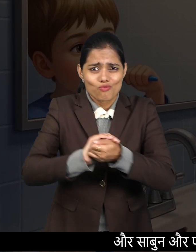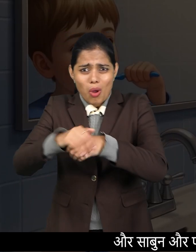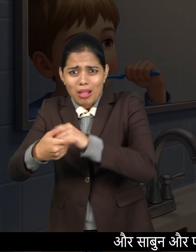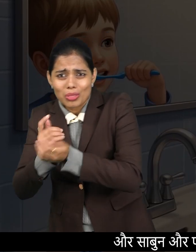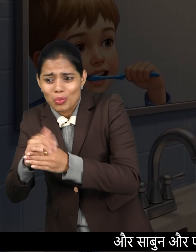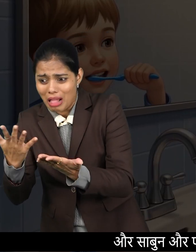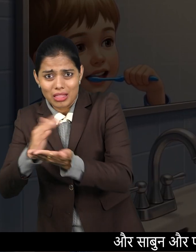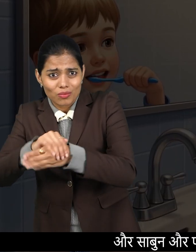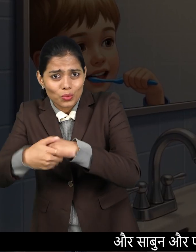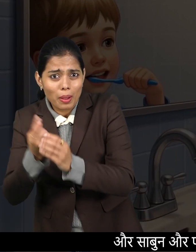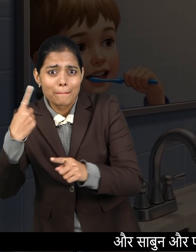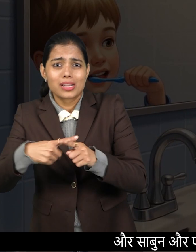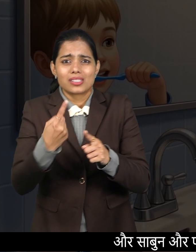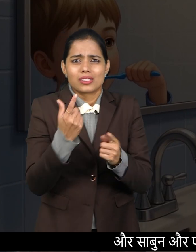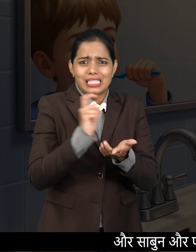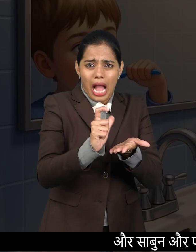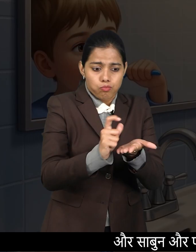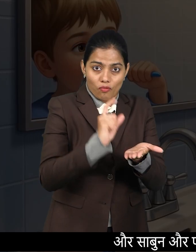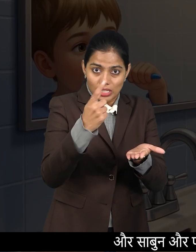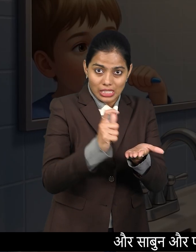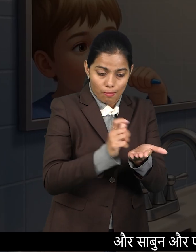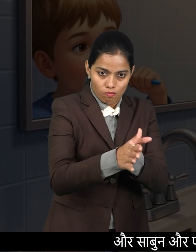से अच्छी तरह हाथ धोना सम्मिलित है।